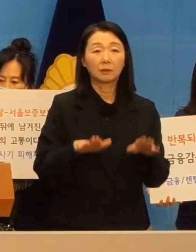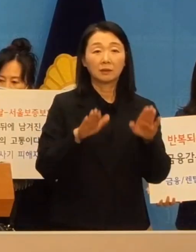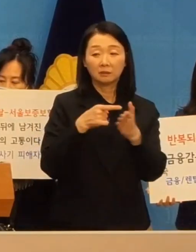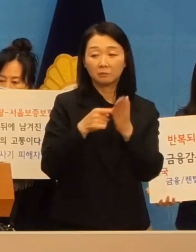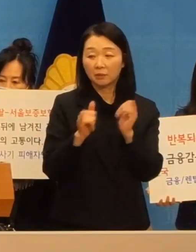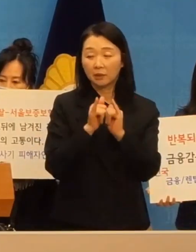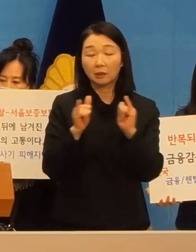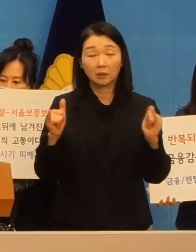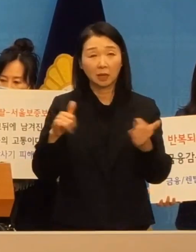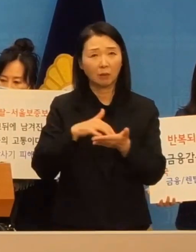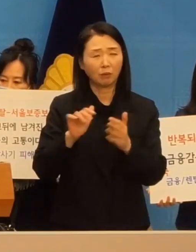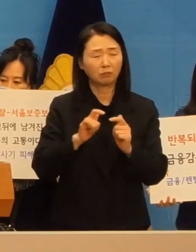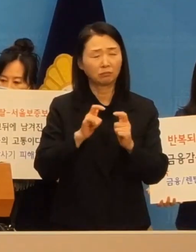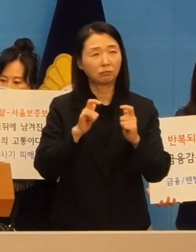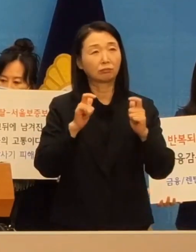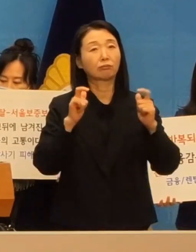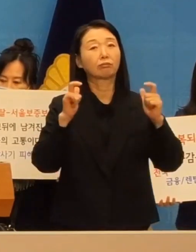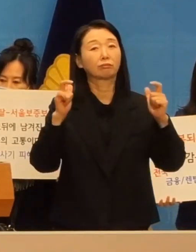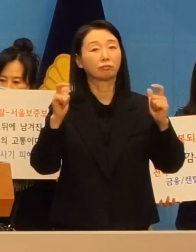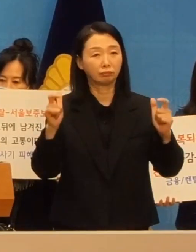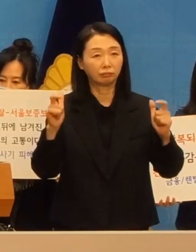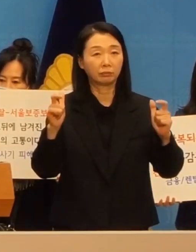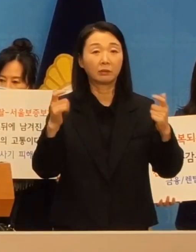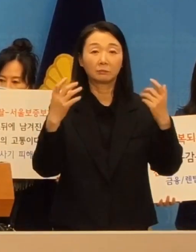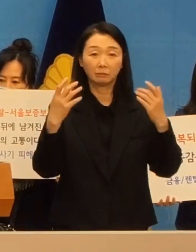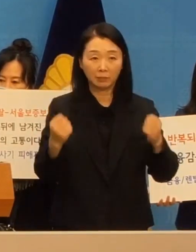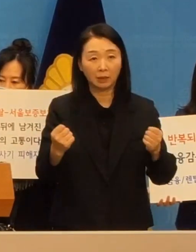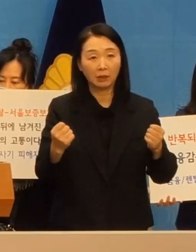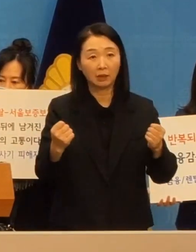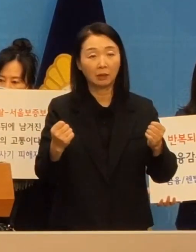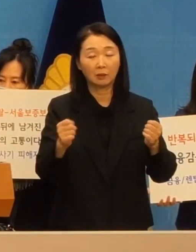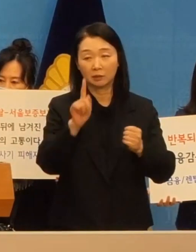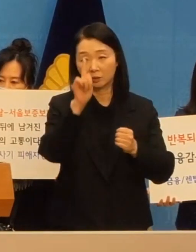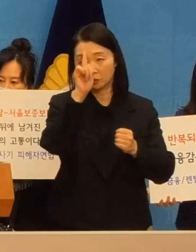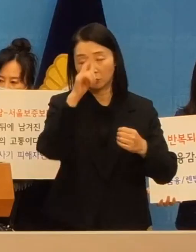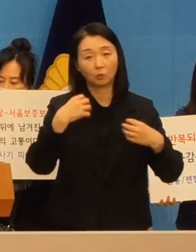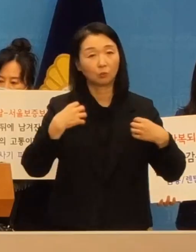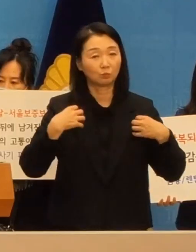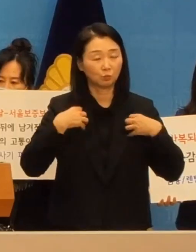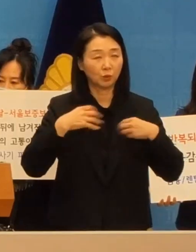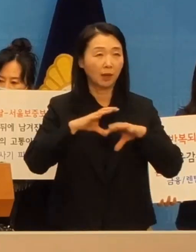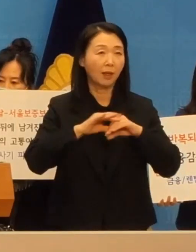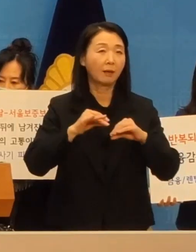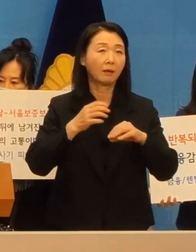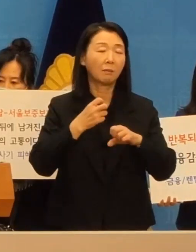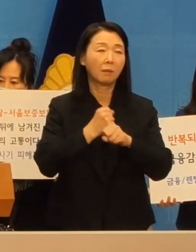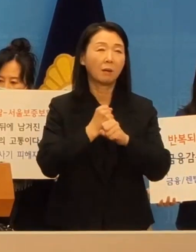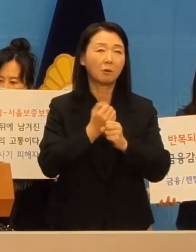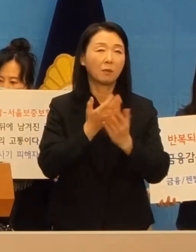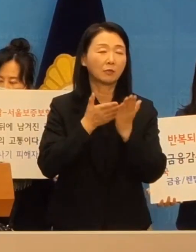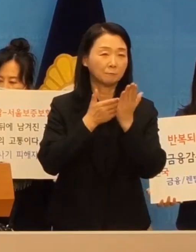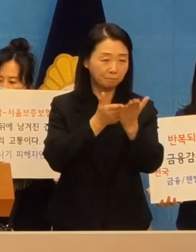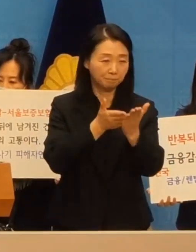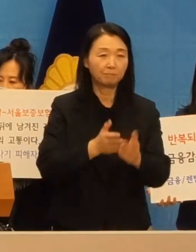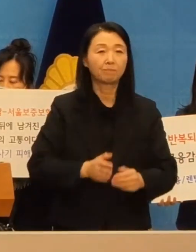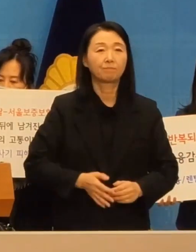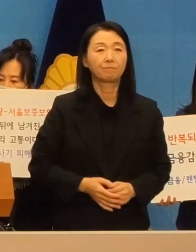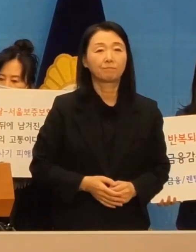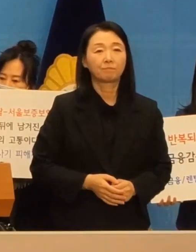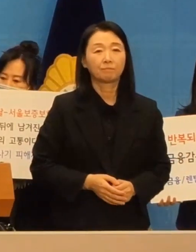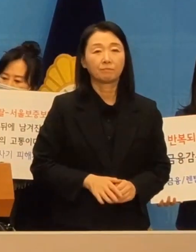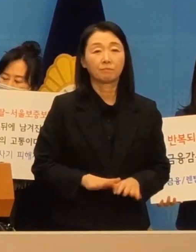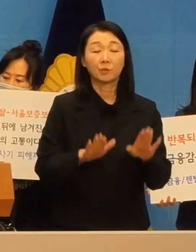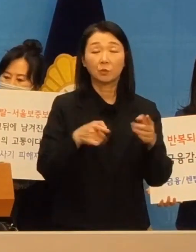피해자가 눈덩이처럼 쌓여가고 있는데 좀 이렇게 정부의 대책을 촉구하는 그런 기자회견을 하게 됐습니다. 먼저